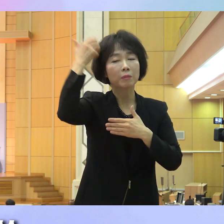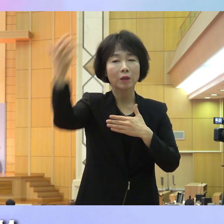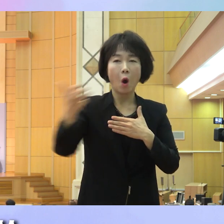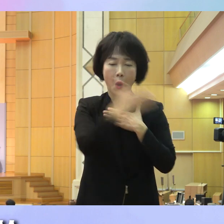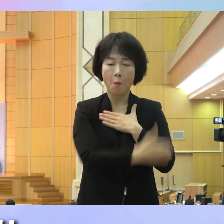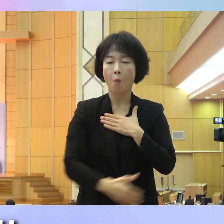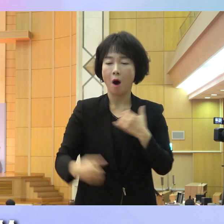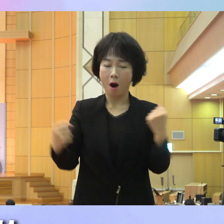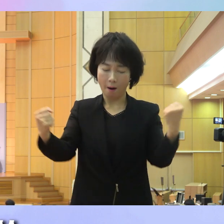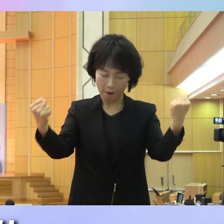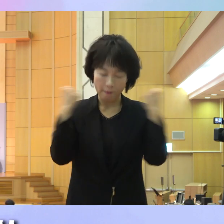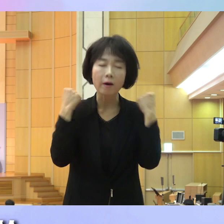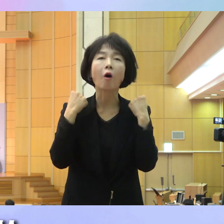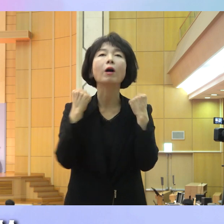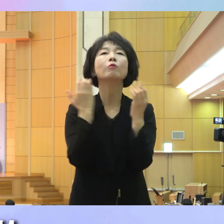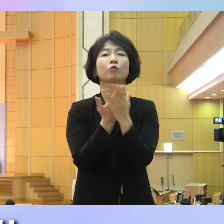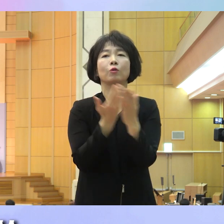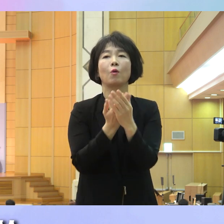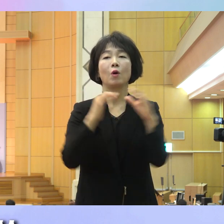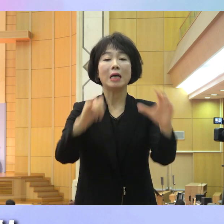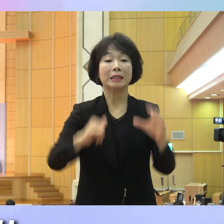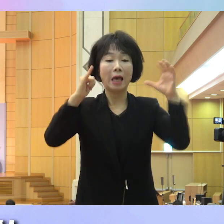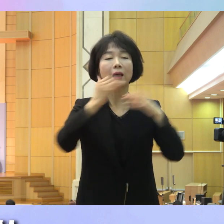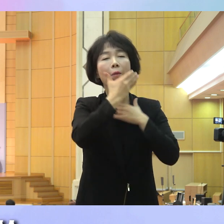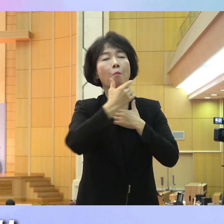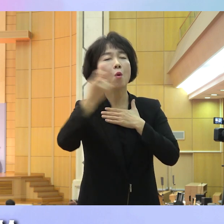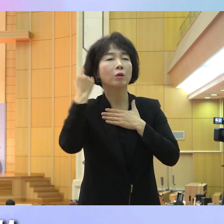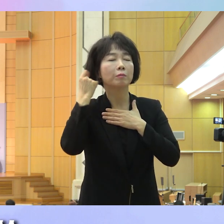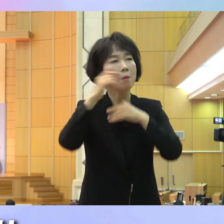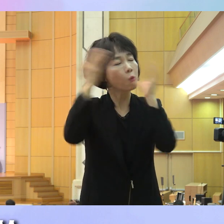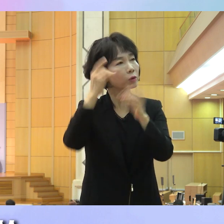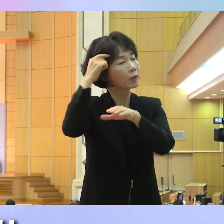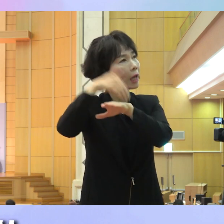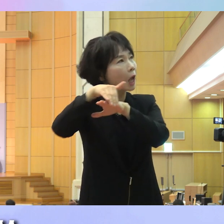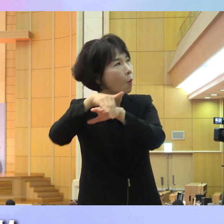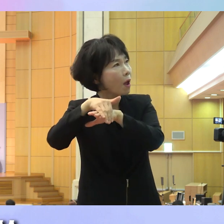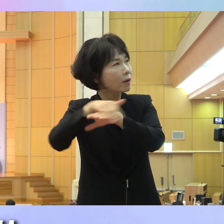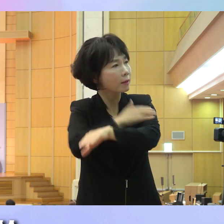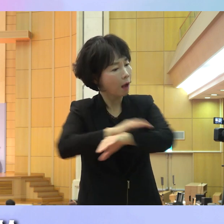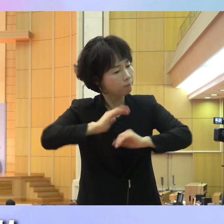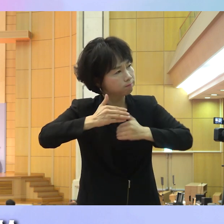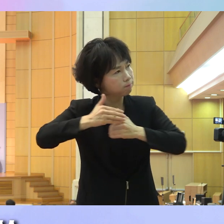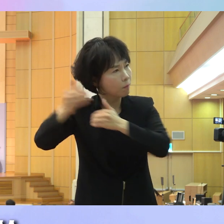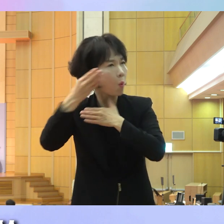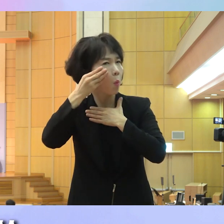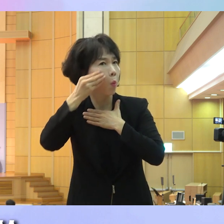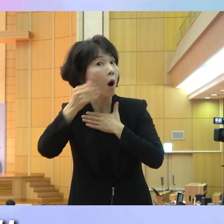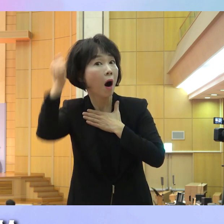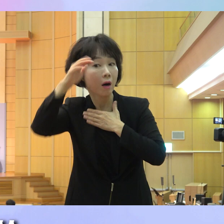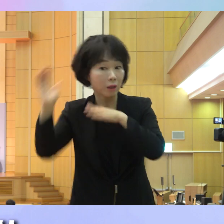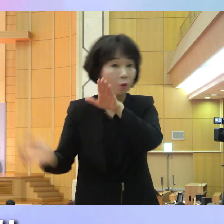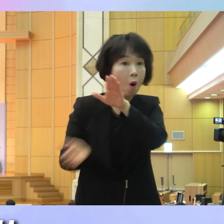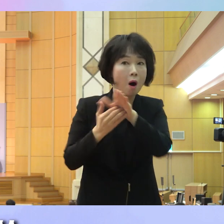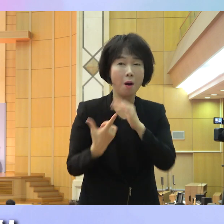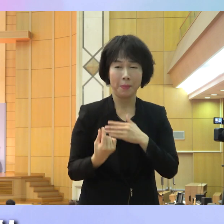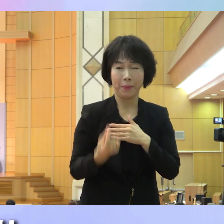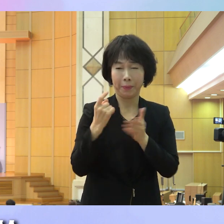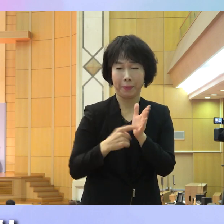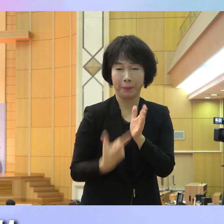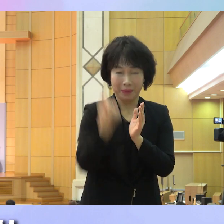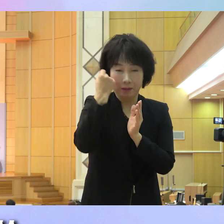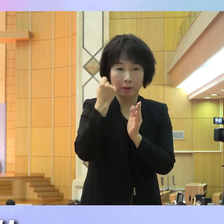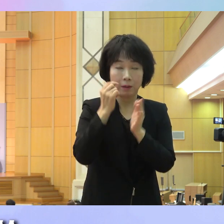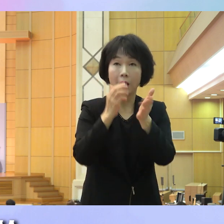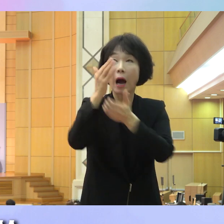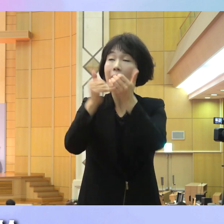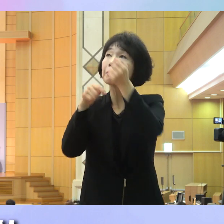영육간에 강건케 하여 주시고 세계 선교의 모든 계획이 아름답게 추진되고 이루어져서 하루속히